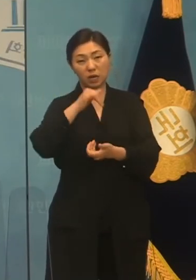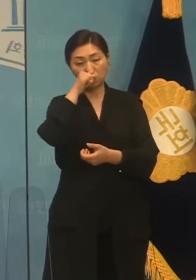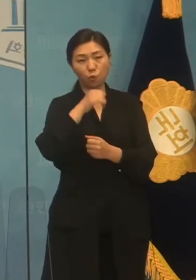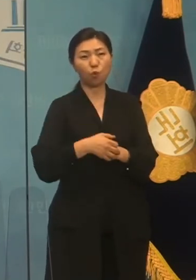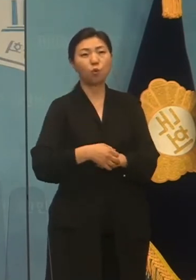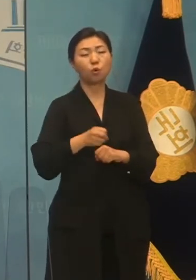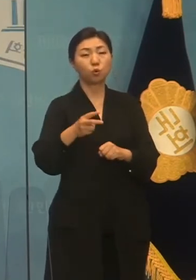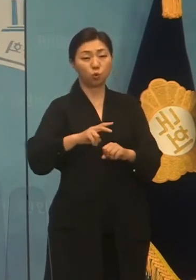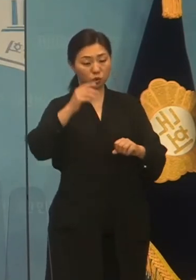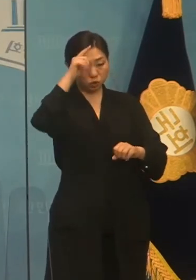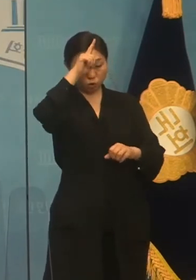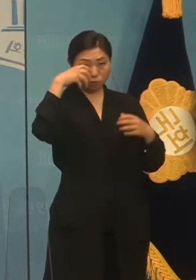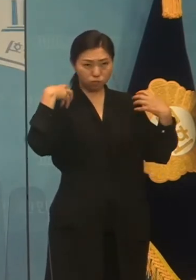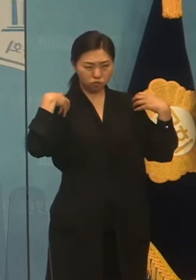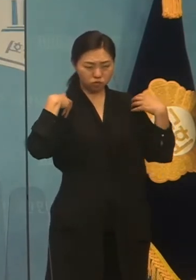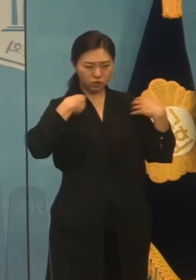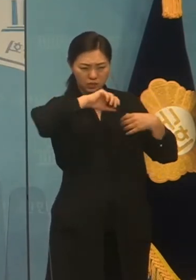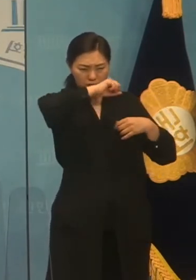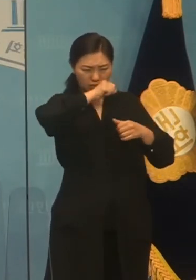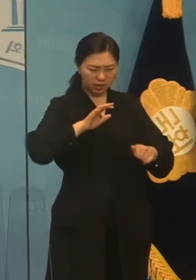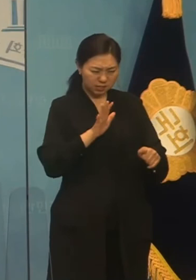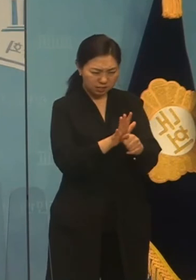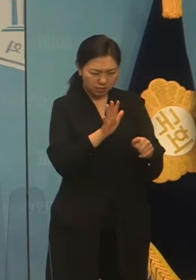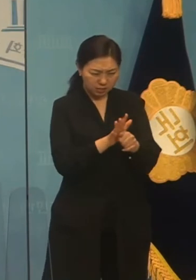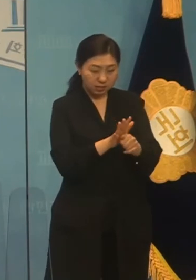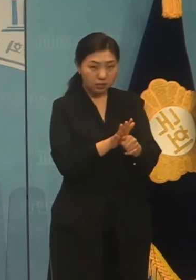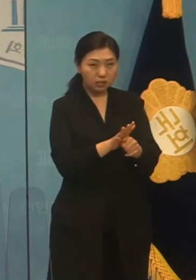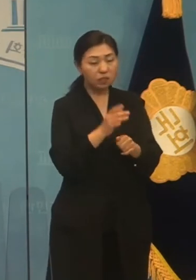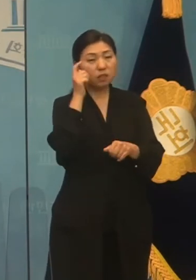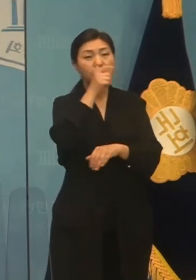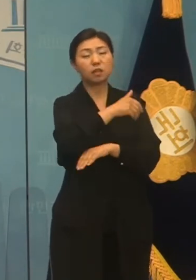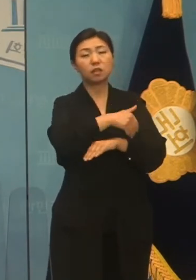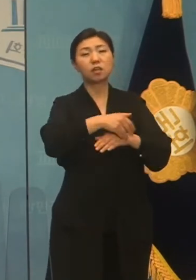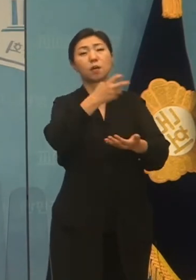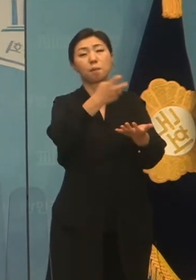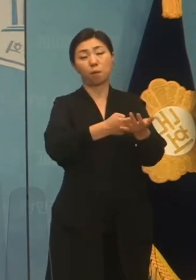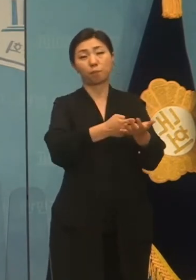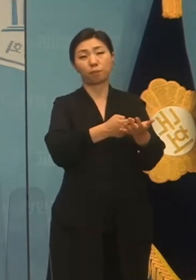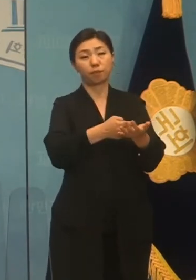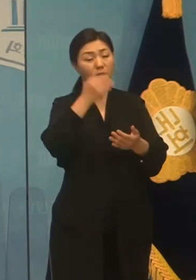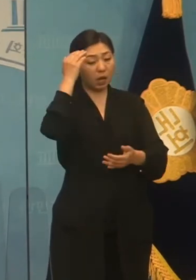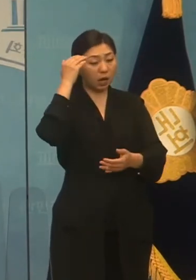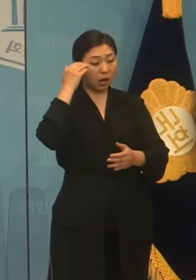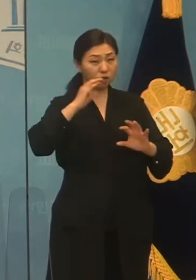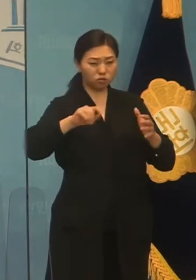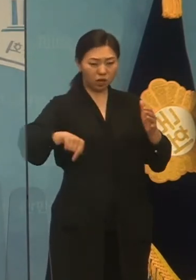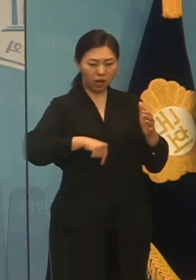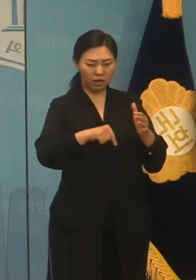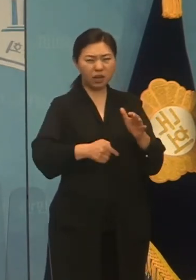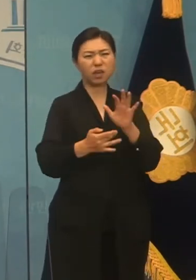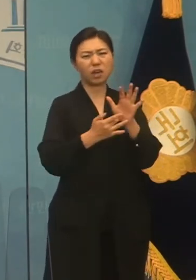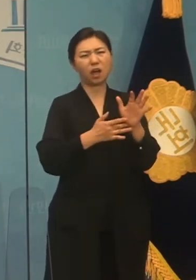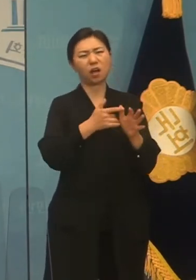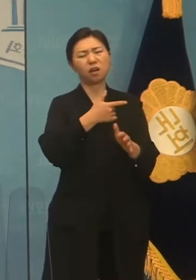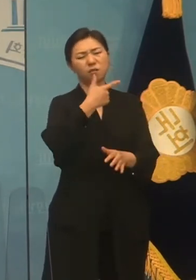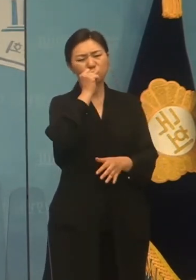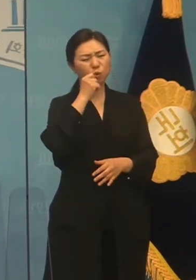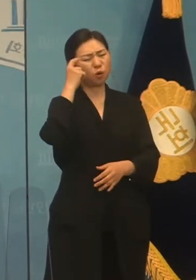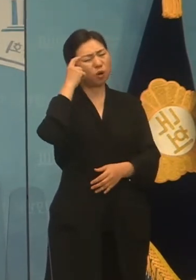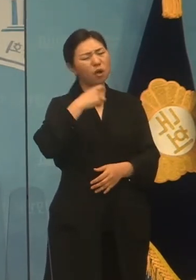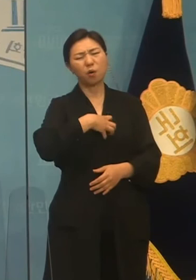전폭적 지원을 촉구하는 등의 내용입니다. 국내 백신 확보는 걱정하지 마시고 전 세계